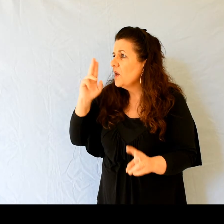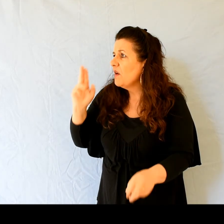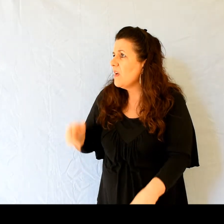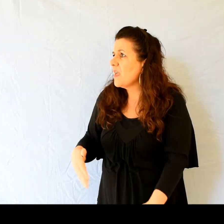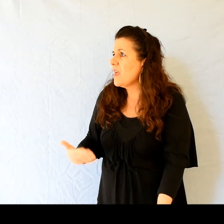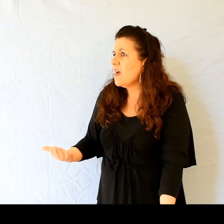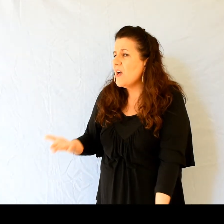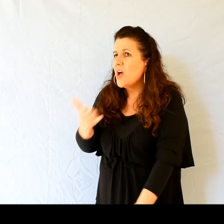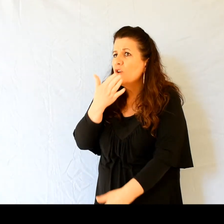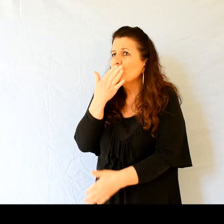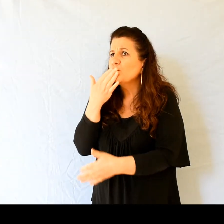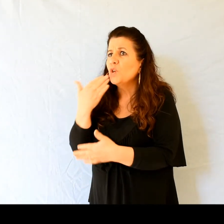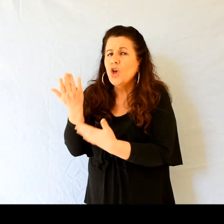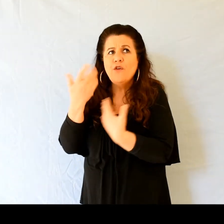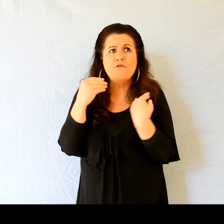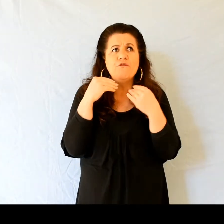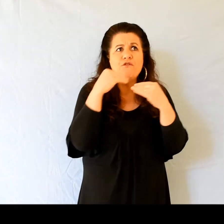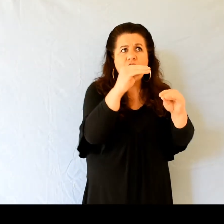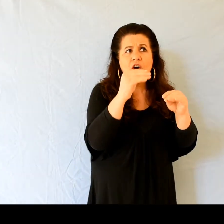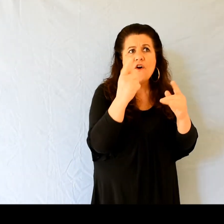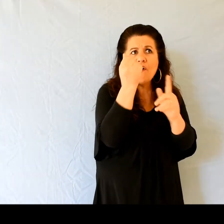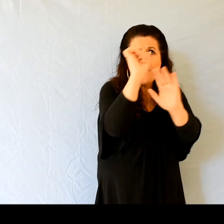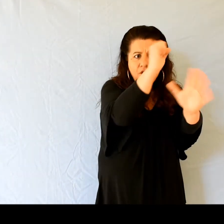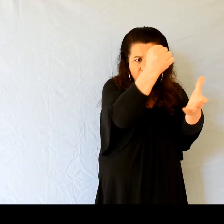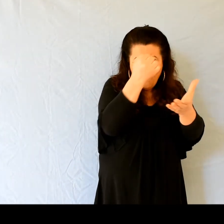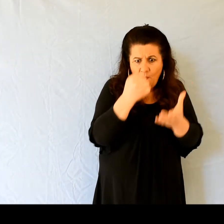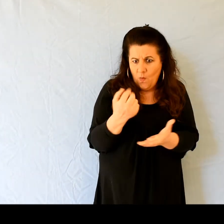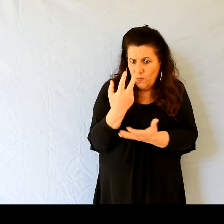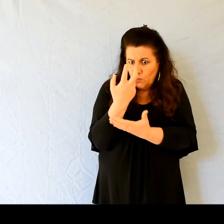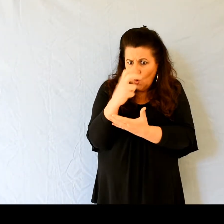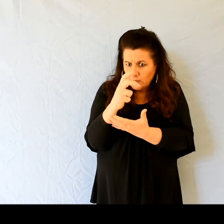d'argent que l'on aurait donné aux pauvres.